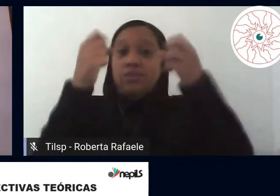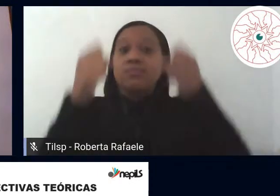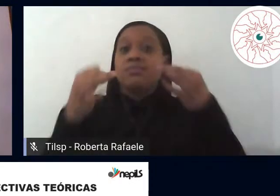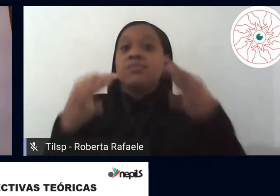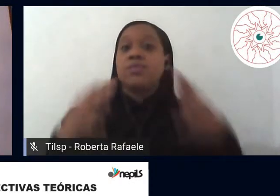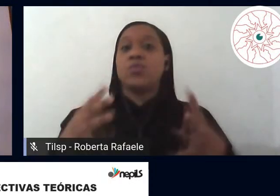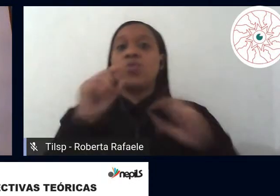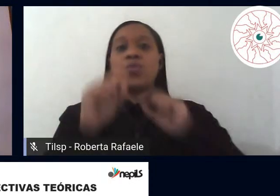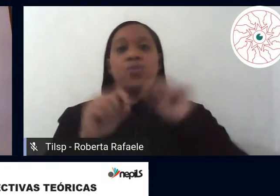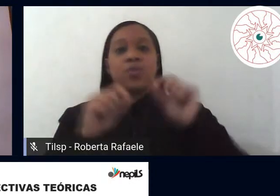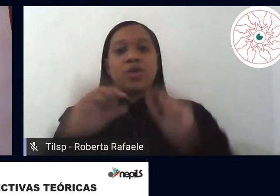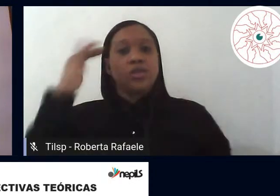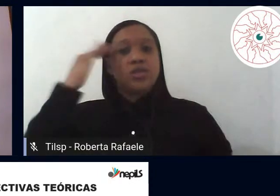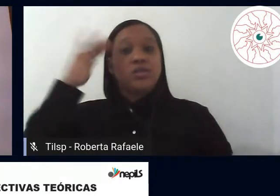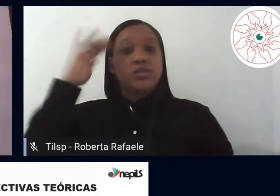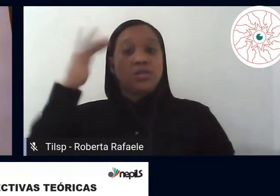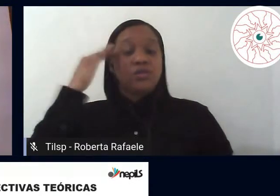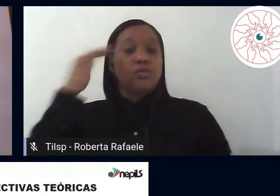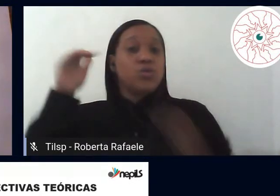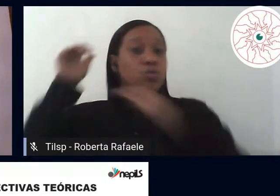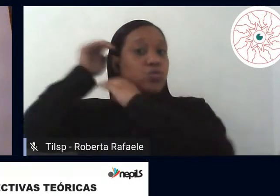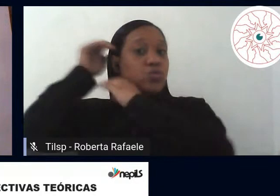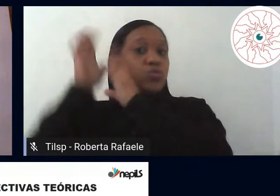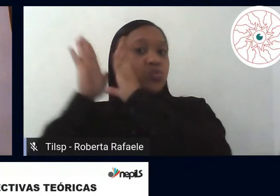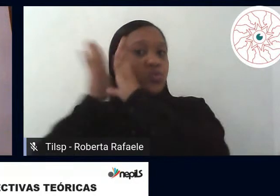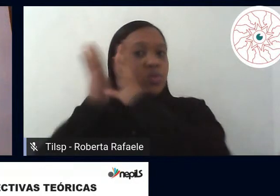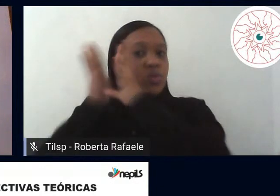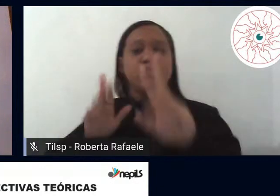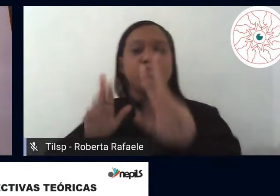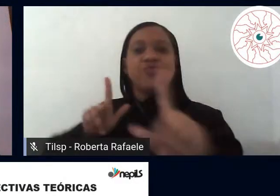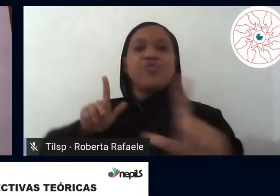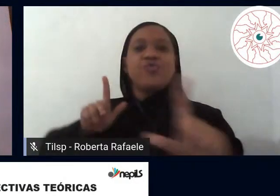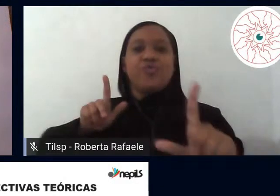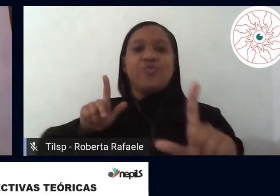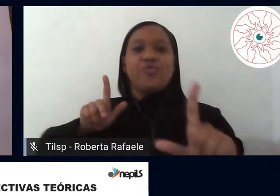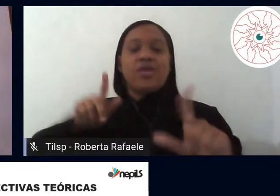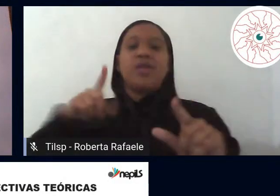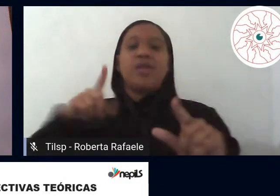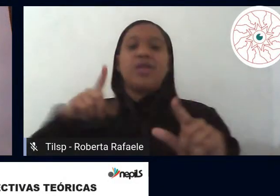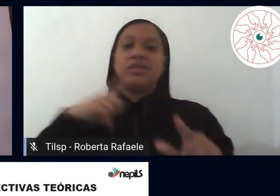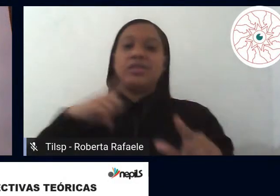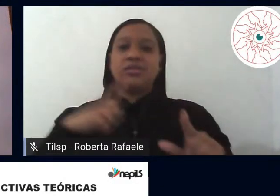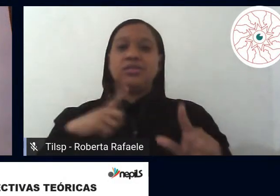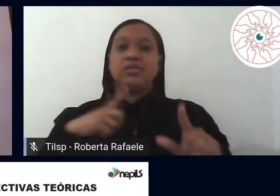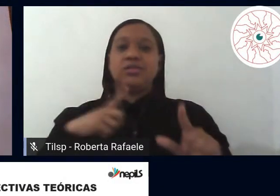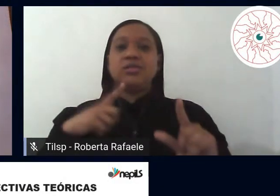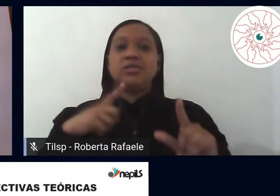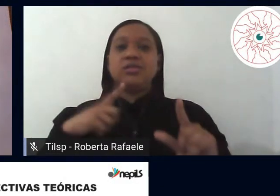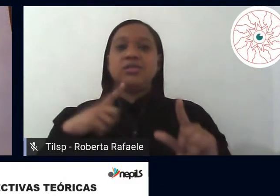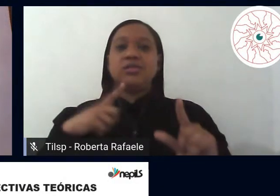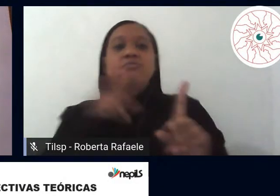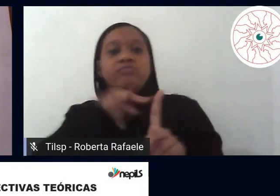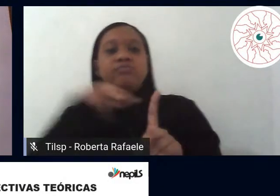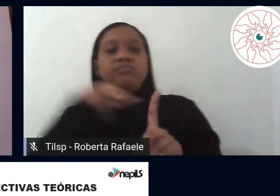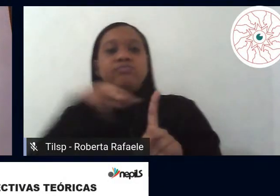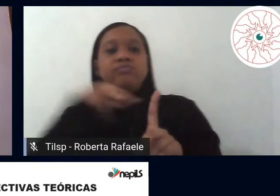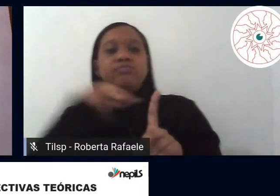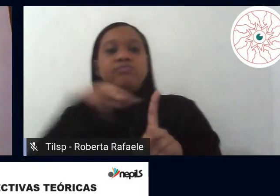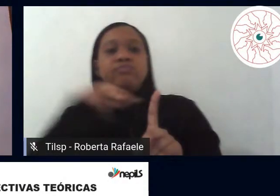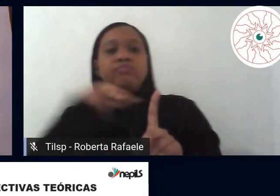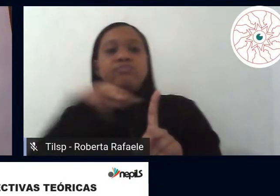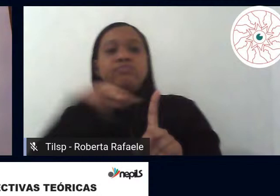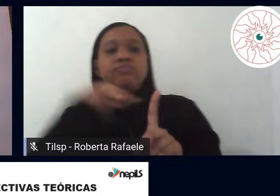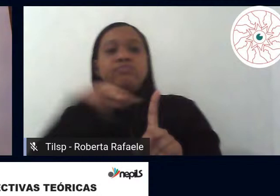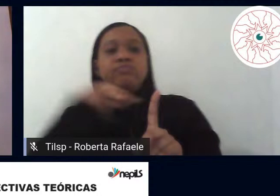diferença, temos aí a abordagem socioantropológica da surdez, que é totalmente diferente da visão